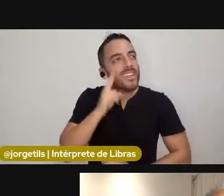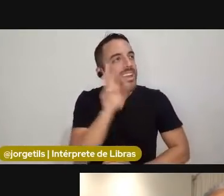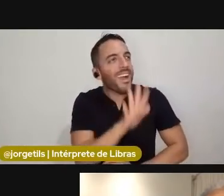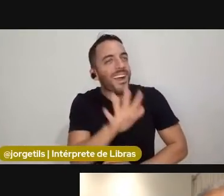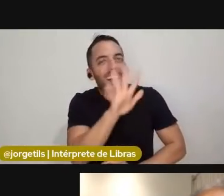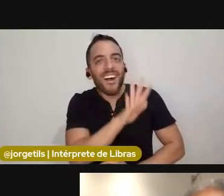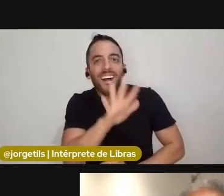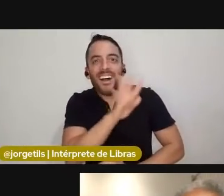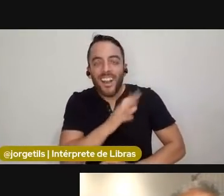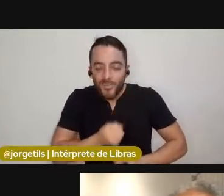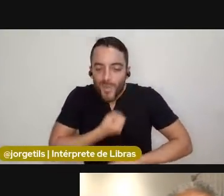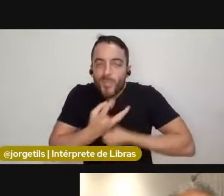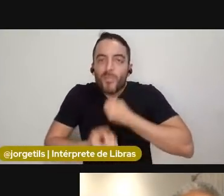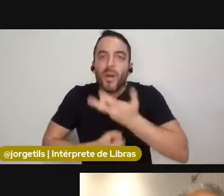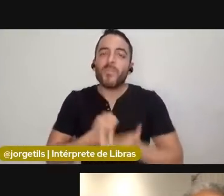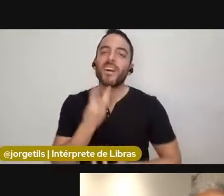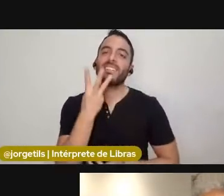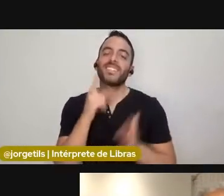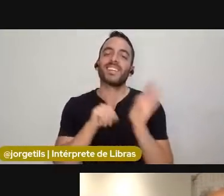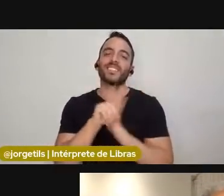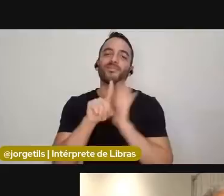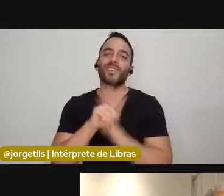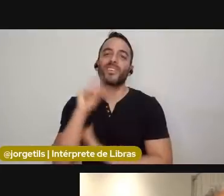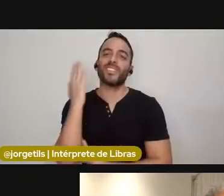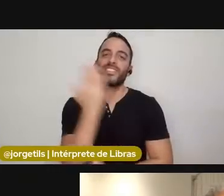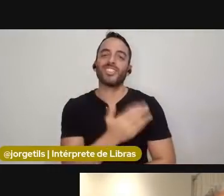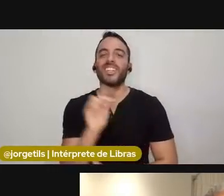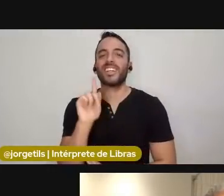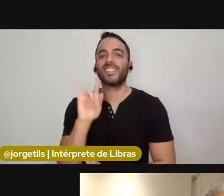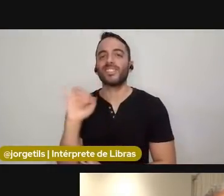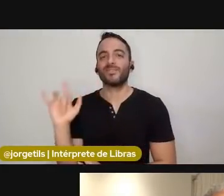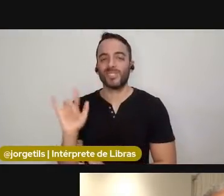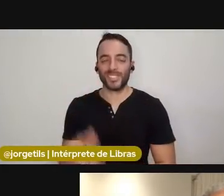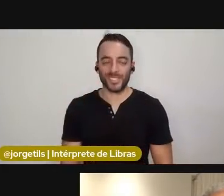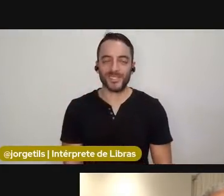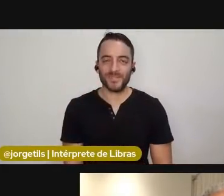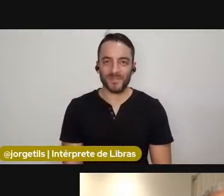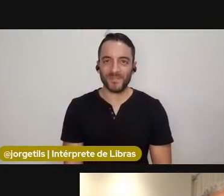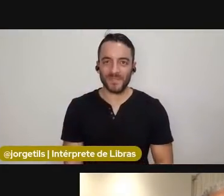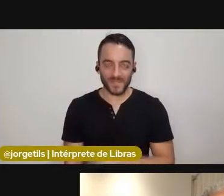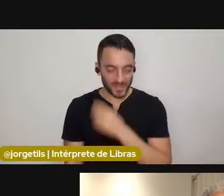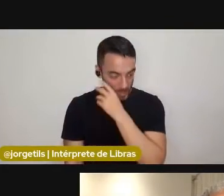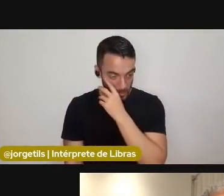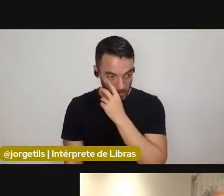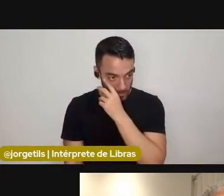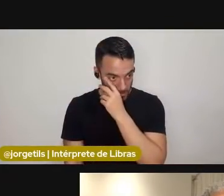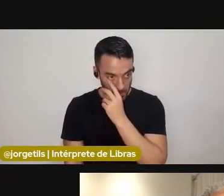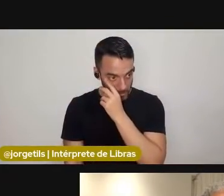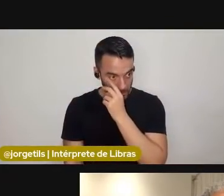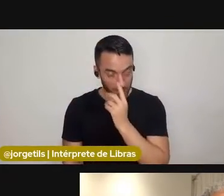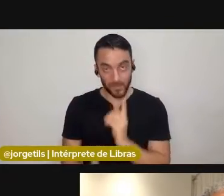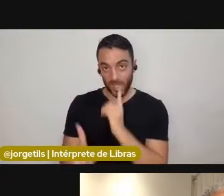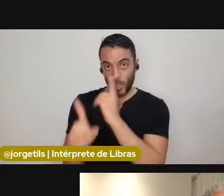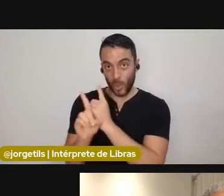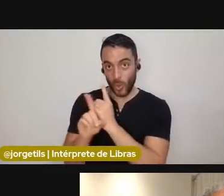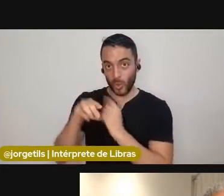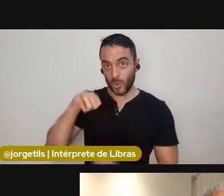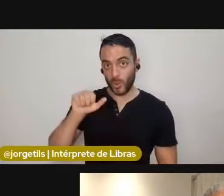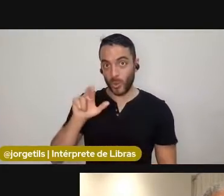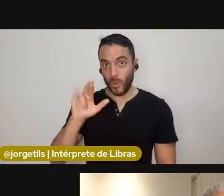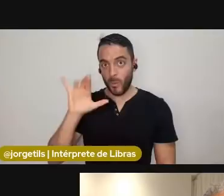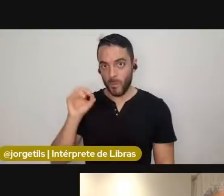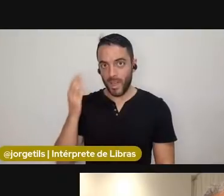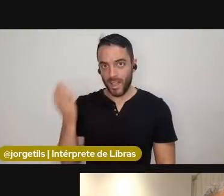três perguntas direto para o Gil e depois a gente fala um pouquinho mais. O encontro com Mário Schoenberg, através do